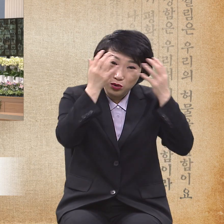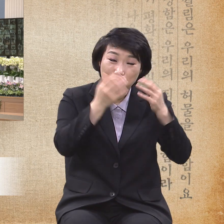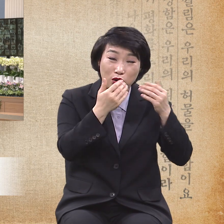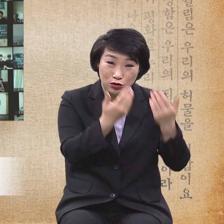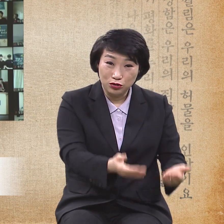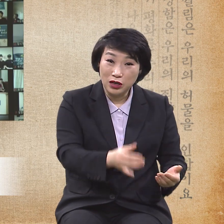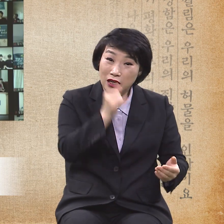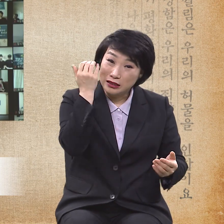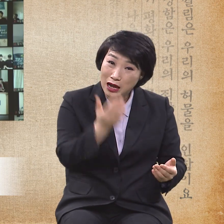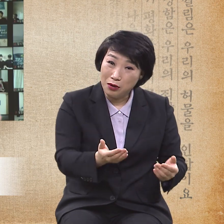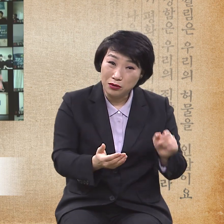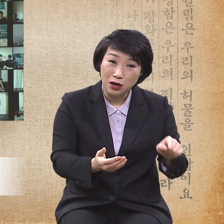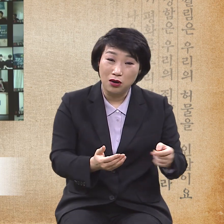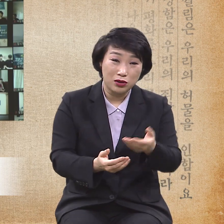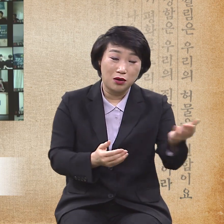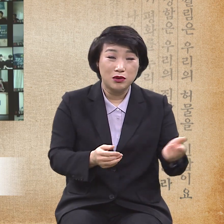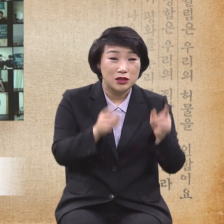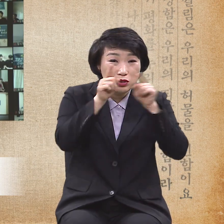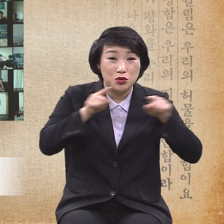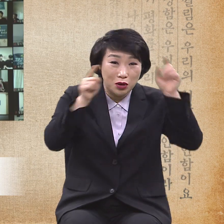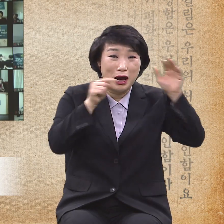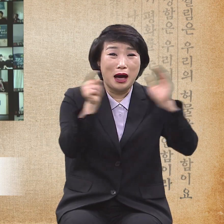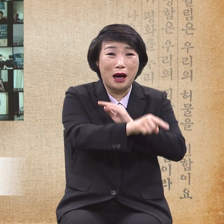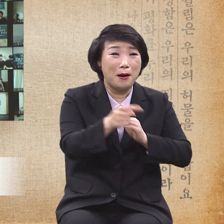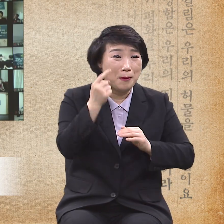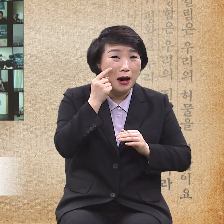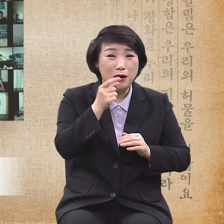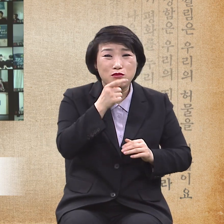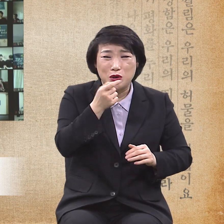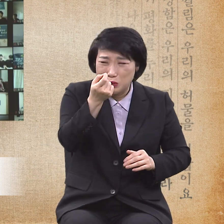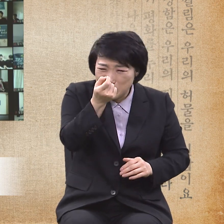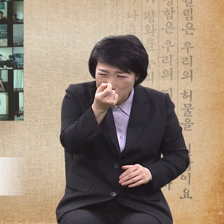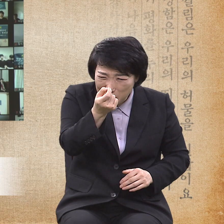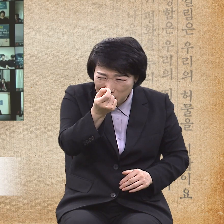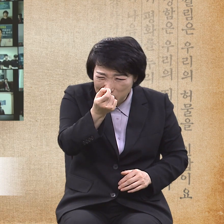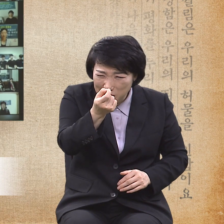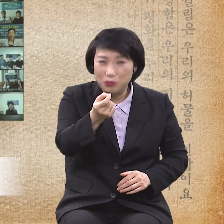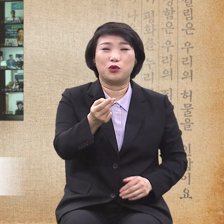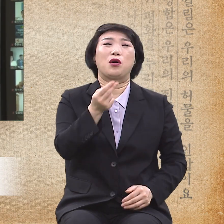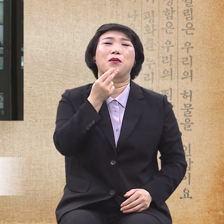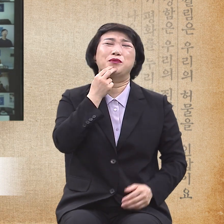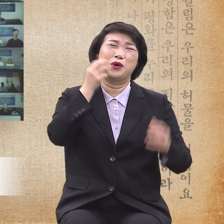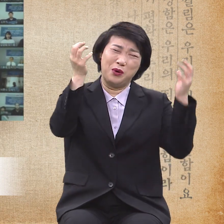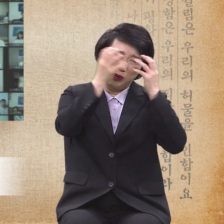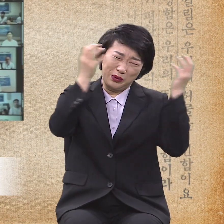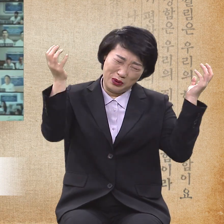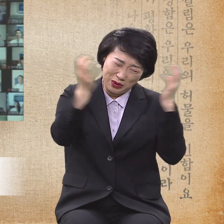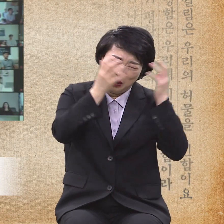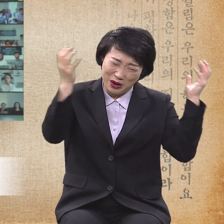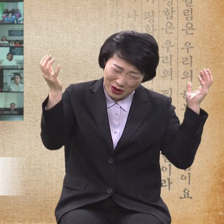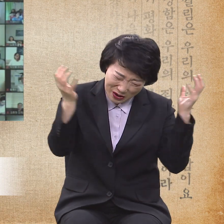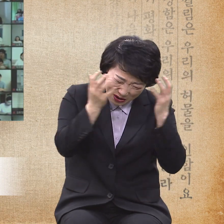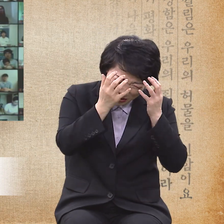인정이 있어요. 거기는 물 한 방울도 없는 처절한 고통 속에서